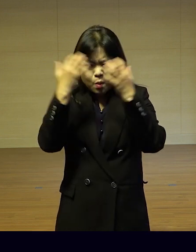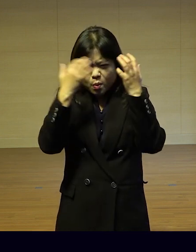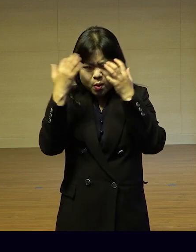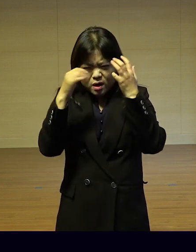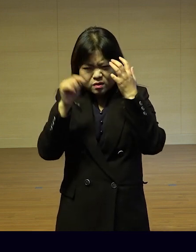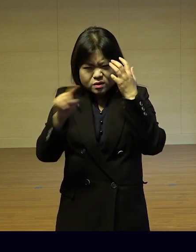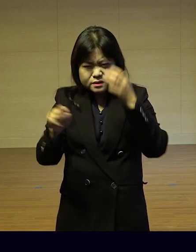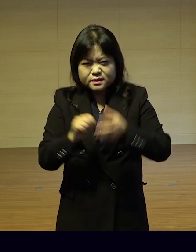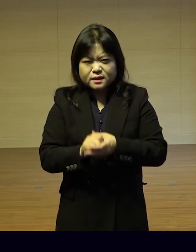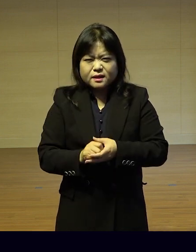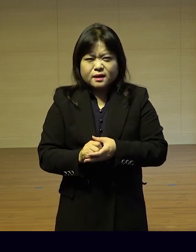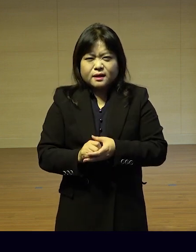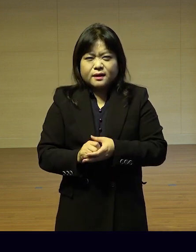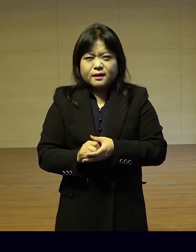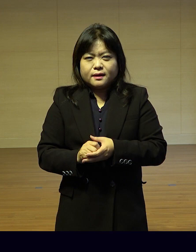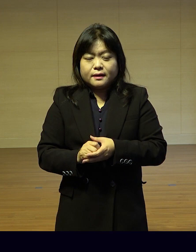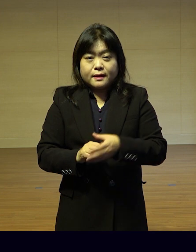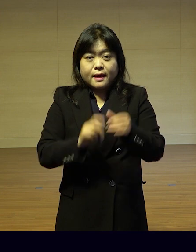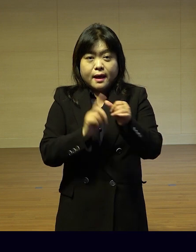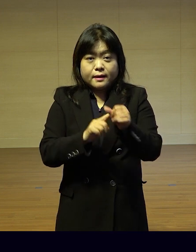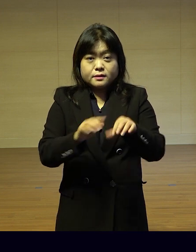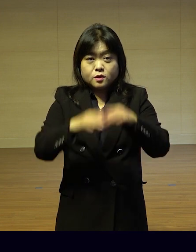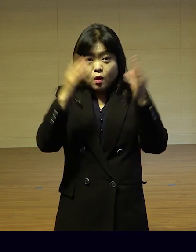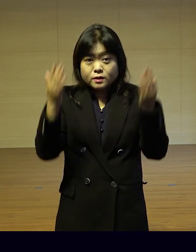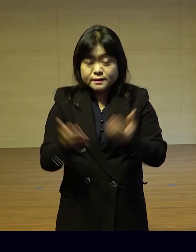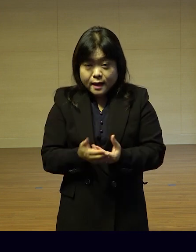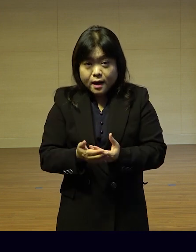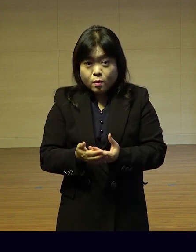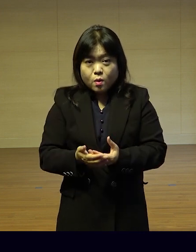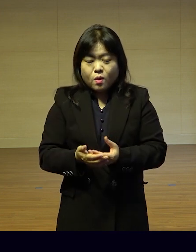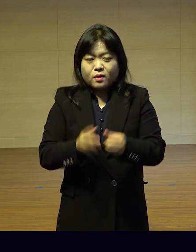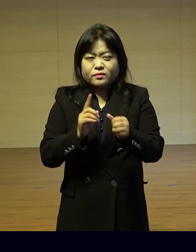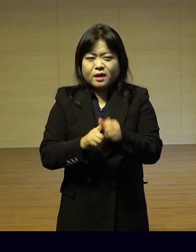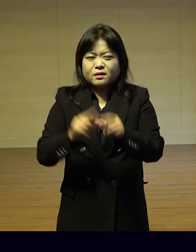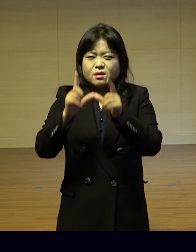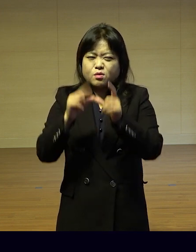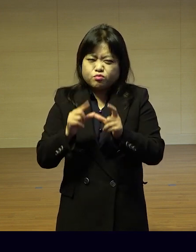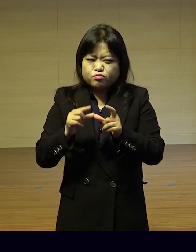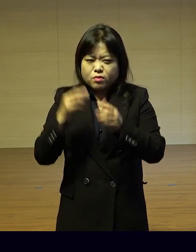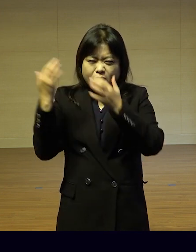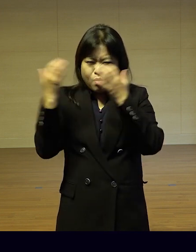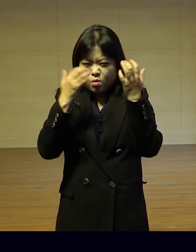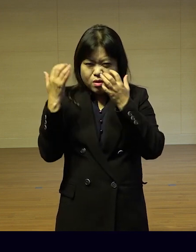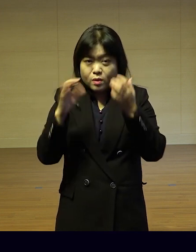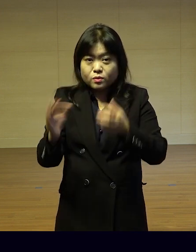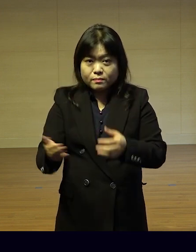것이 not A 전체하고 not A의 일부하고를 혼동하는 것이죠.